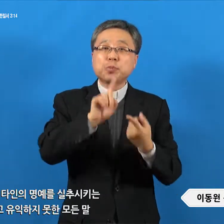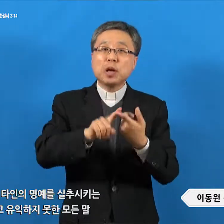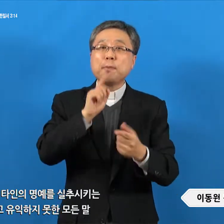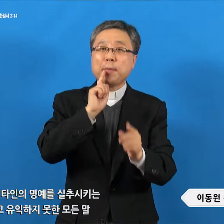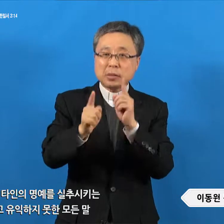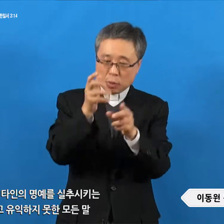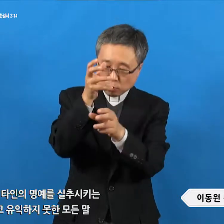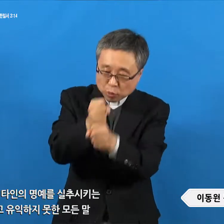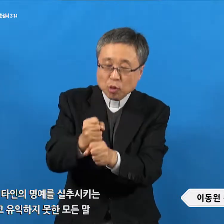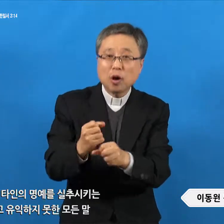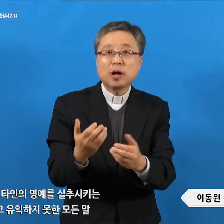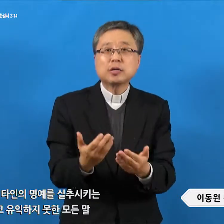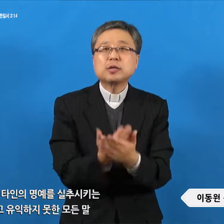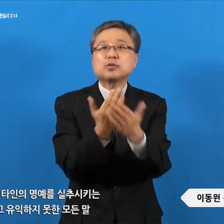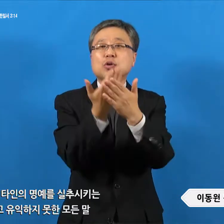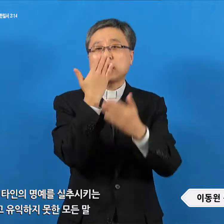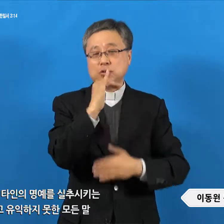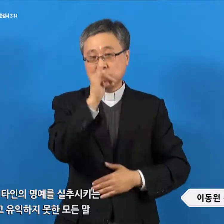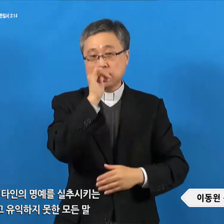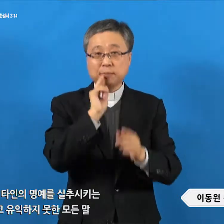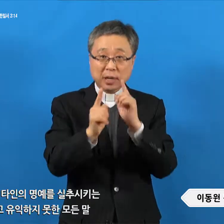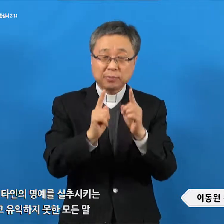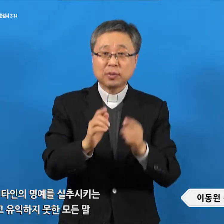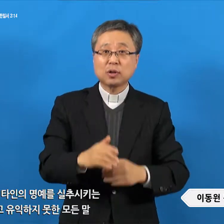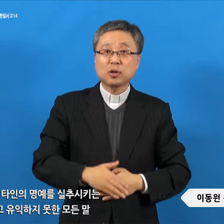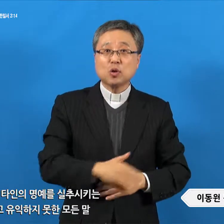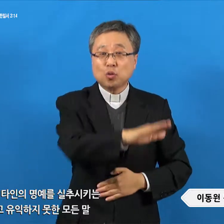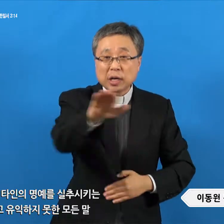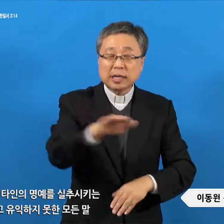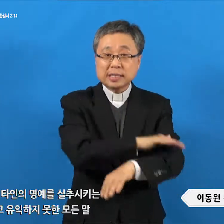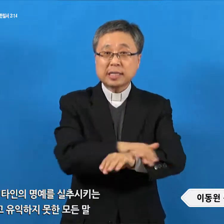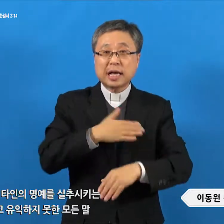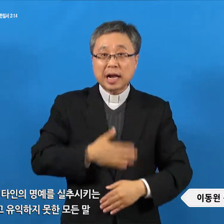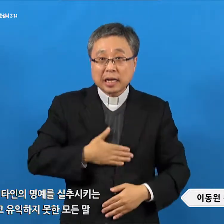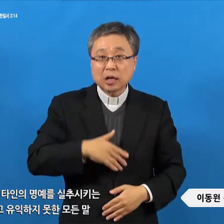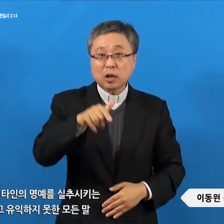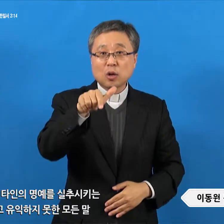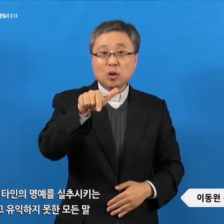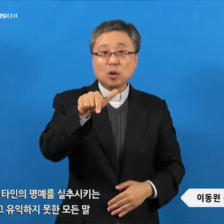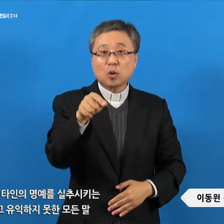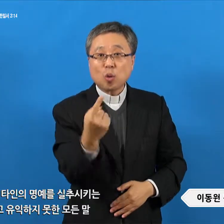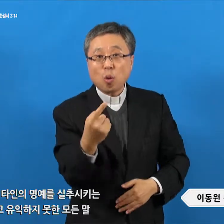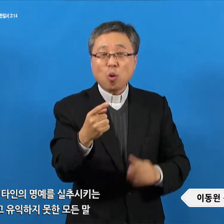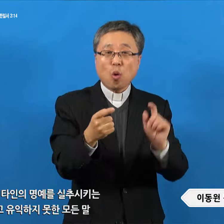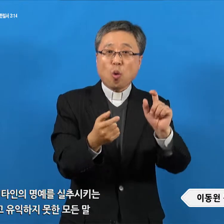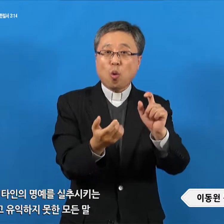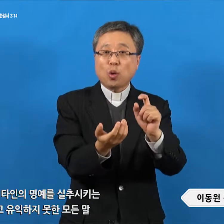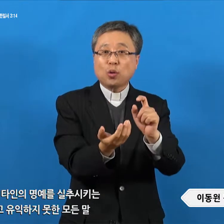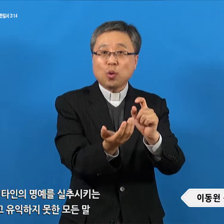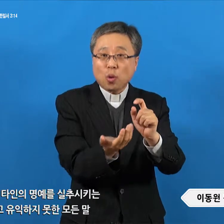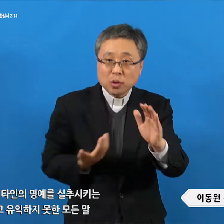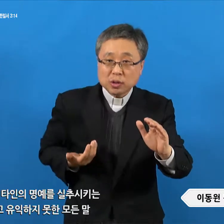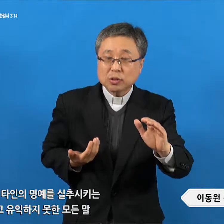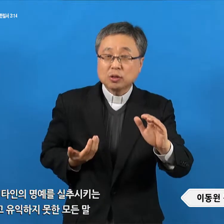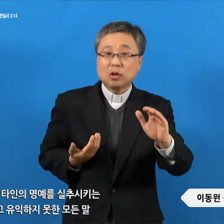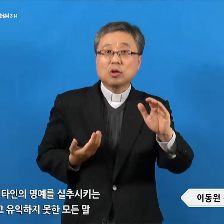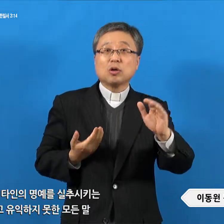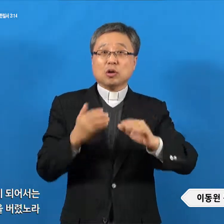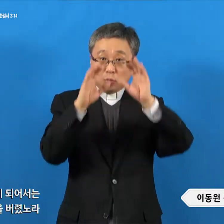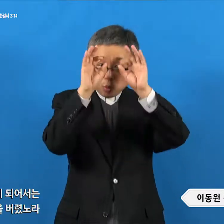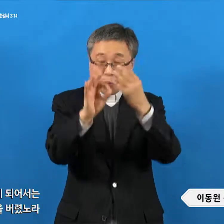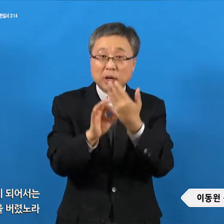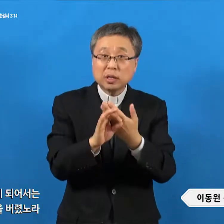말씀을 붙들고 성숙해 갈 수가 있다는 것입니다. 우리가 잘 아는 고린도전서 13장에서 이런 구절이 발견되지